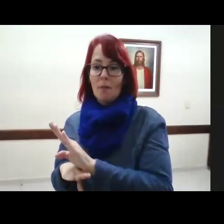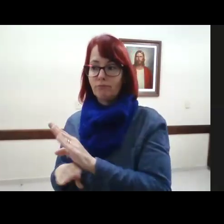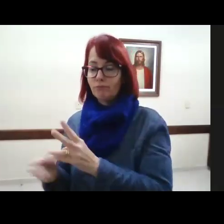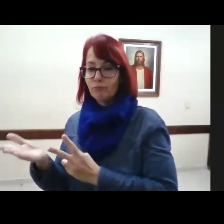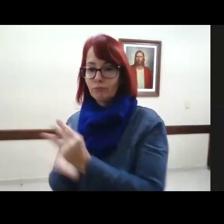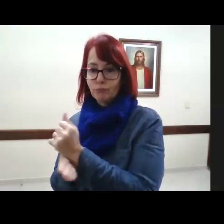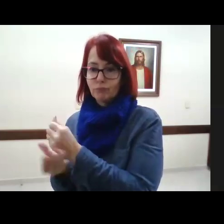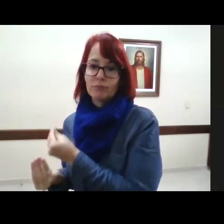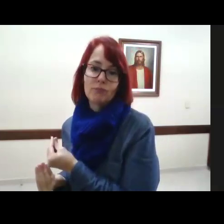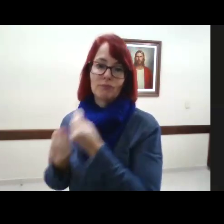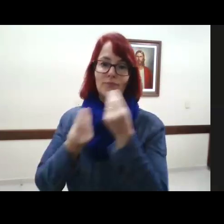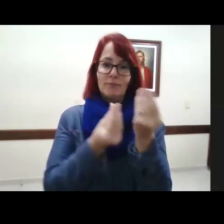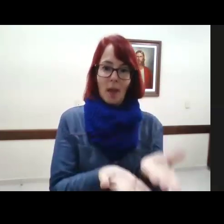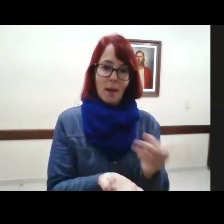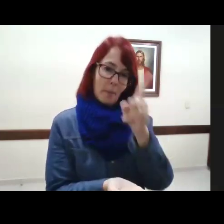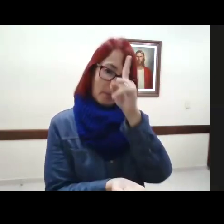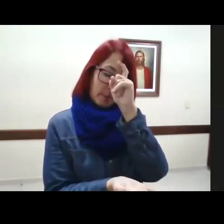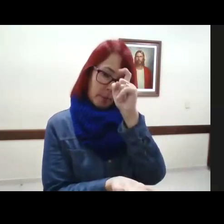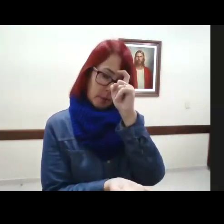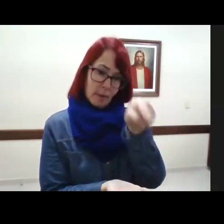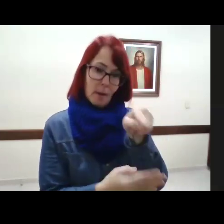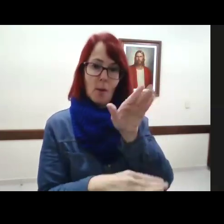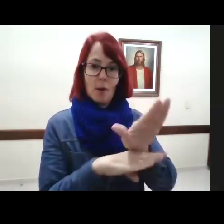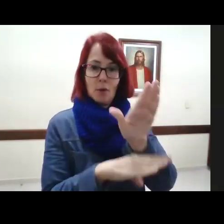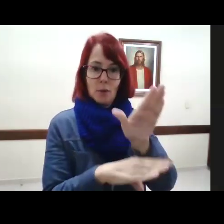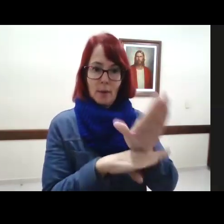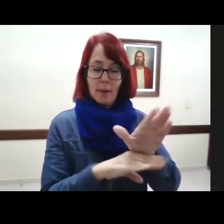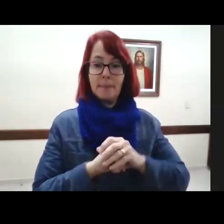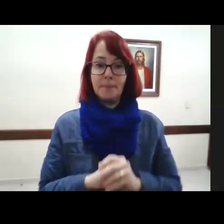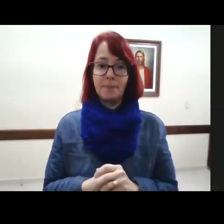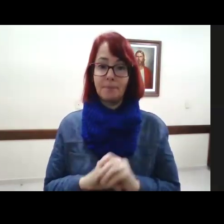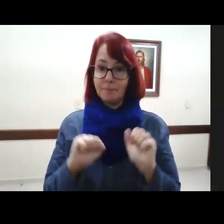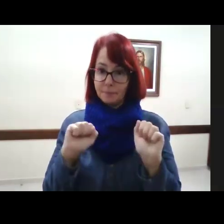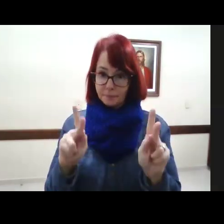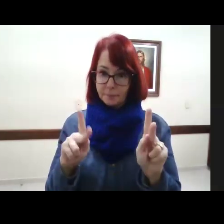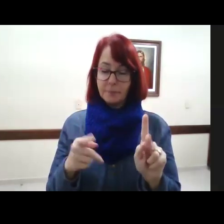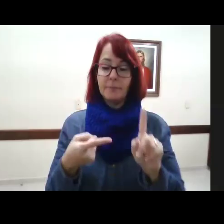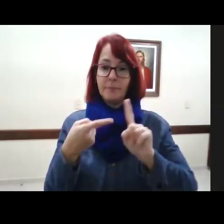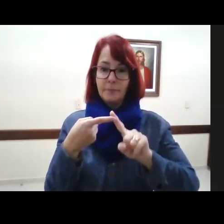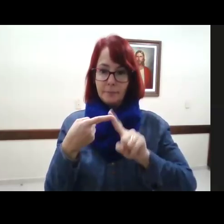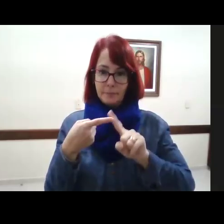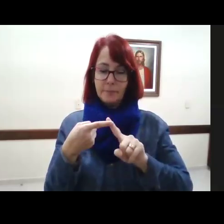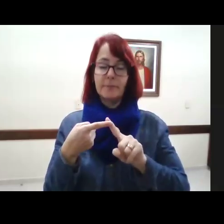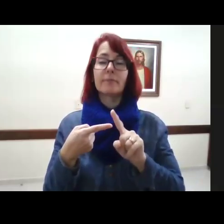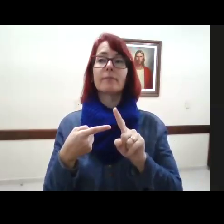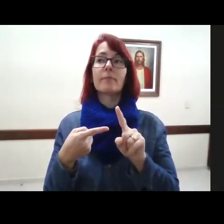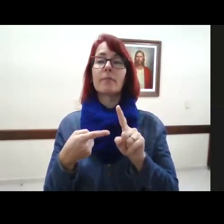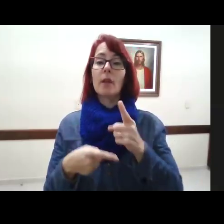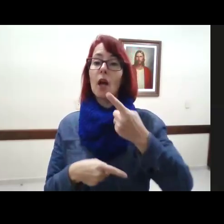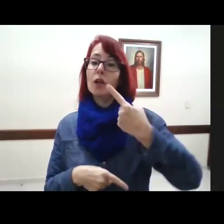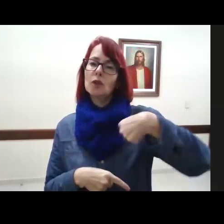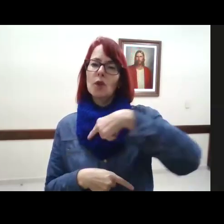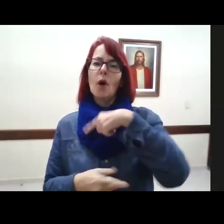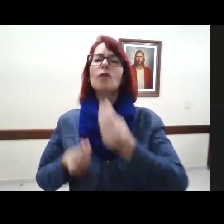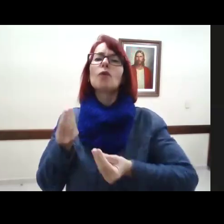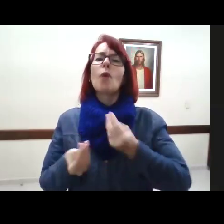forma como puderem para a compra dessas toalhas, tá bom? Então, esse trabalho é feito, essa doação